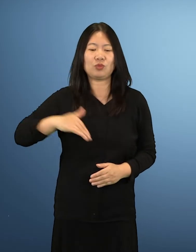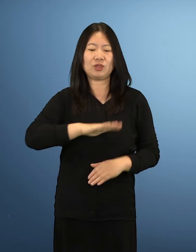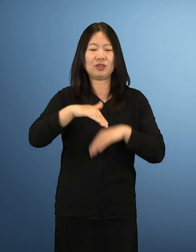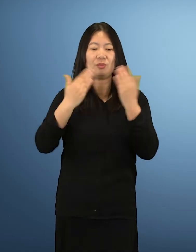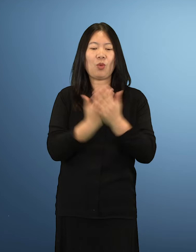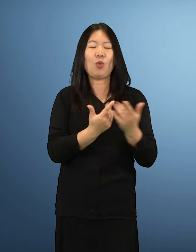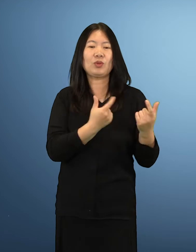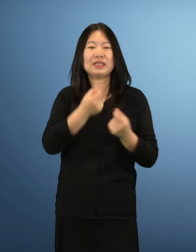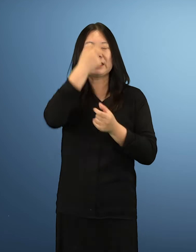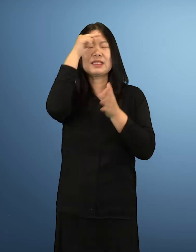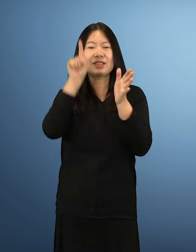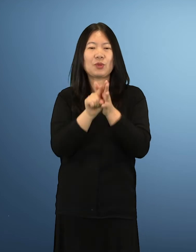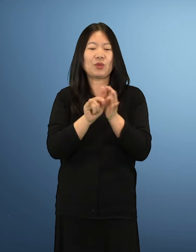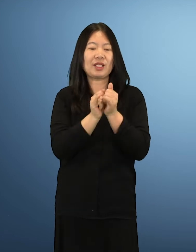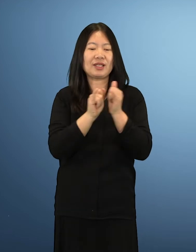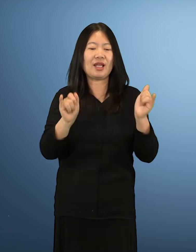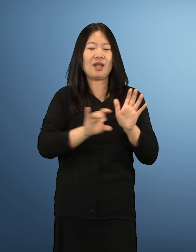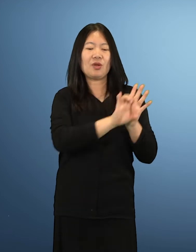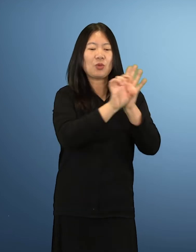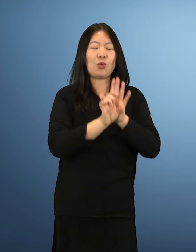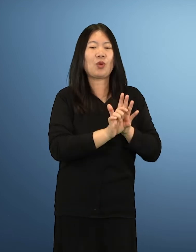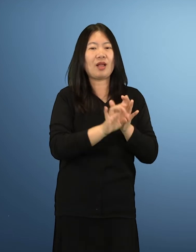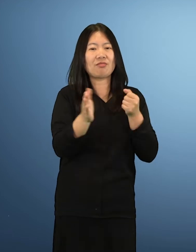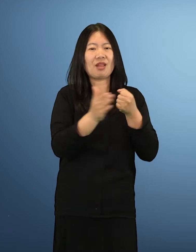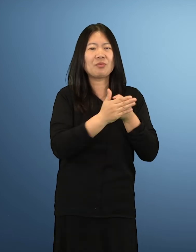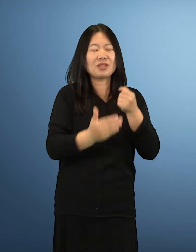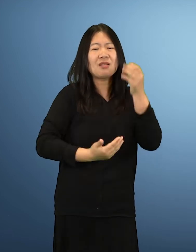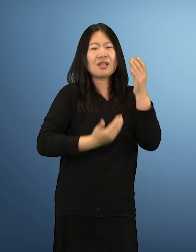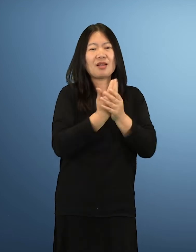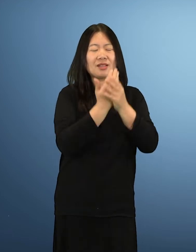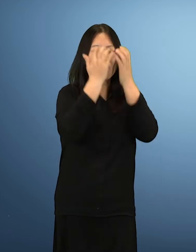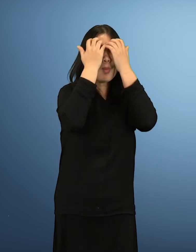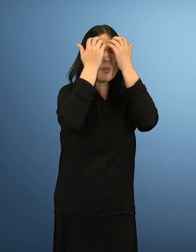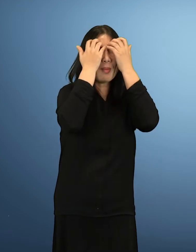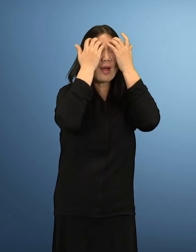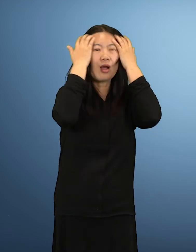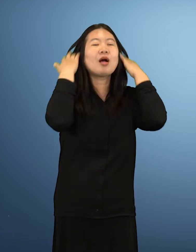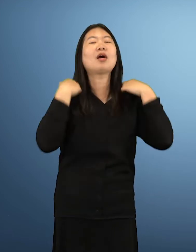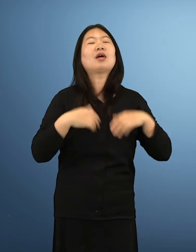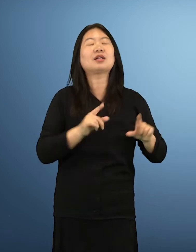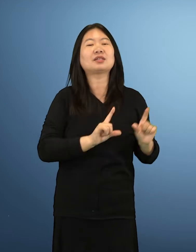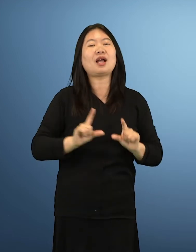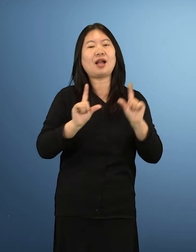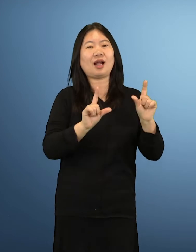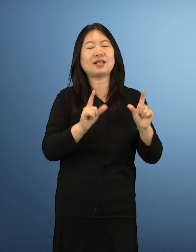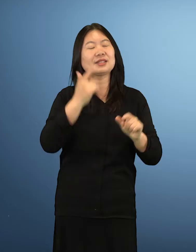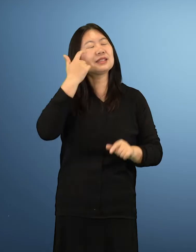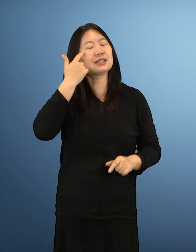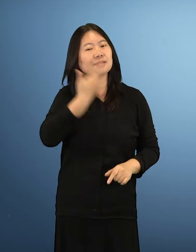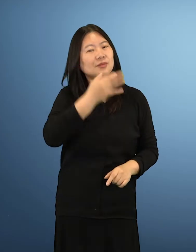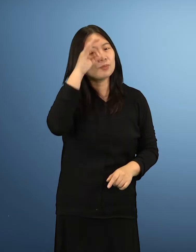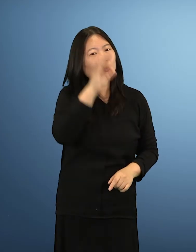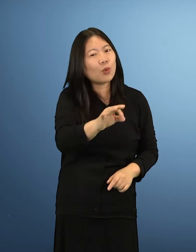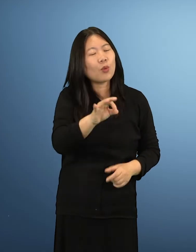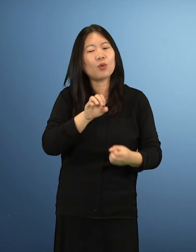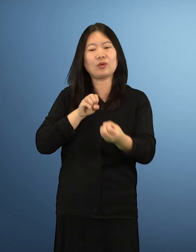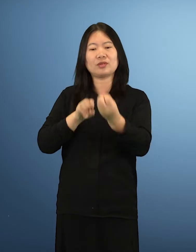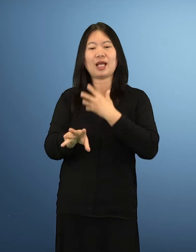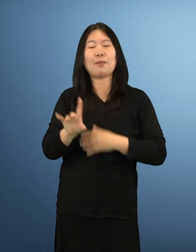이 기독인들의 코로나19라는 혼란한 시대를 살아가는 이 시대의 질문에